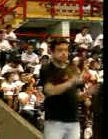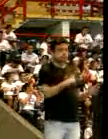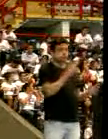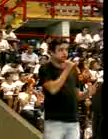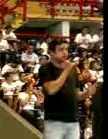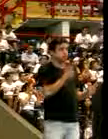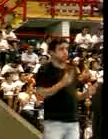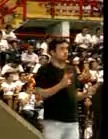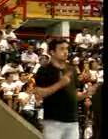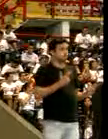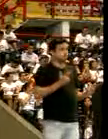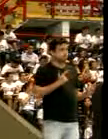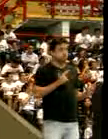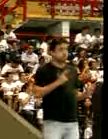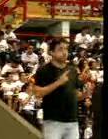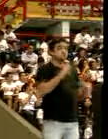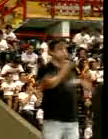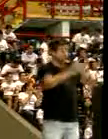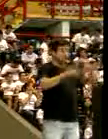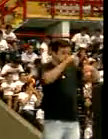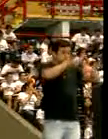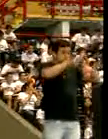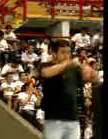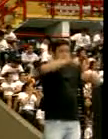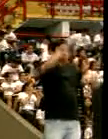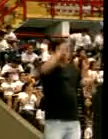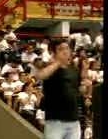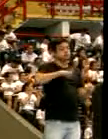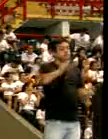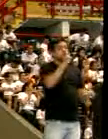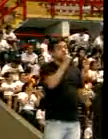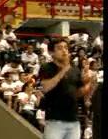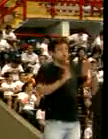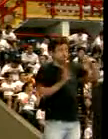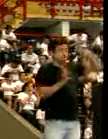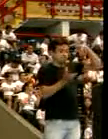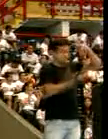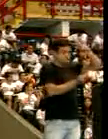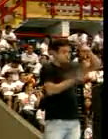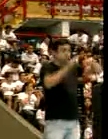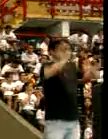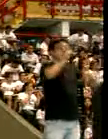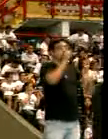não? É o país que mais tem água no mundo.